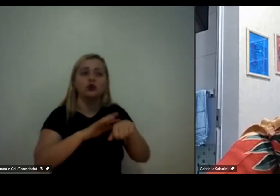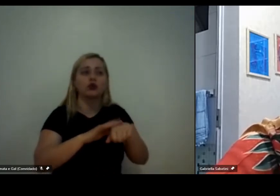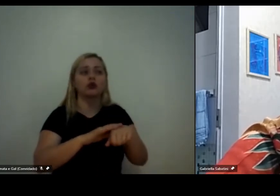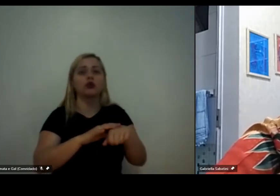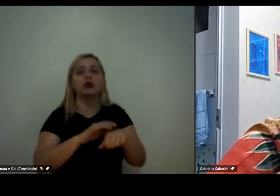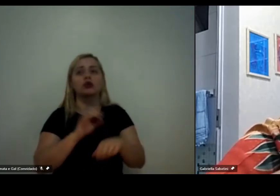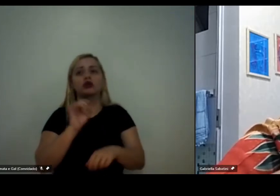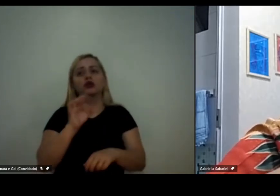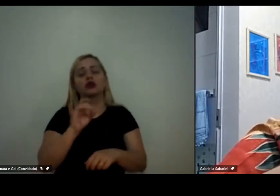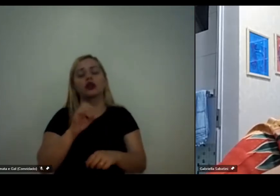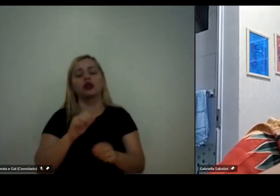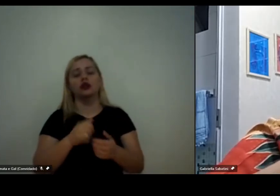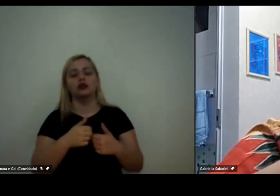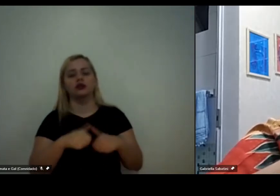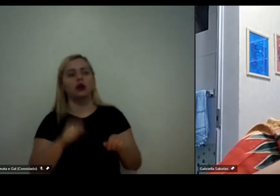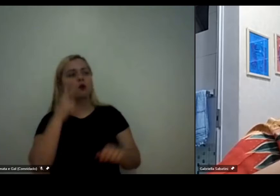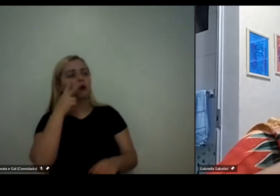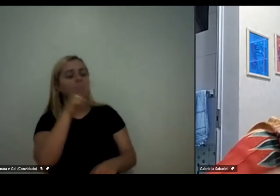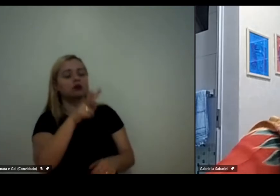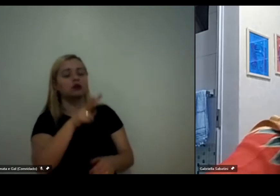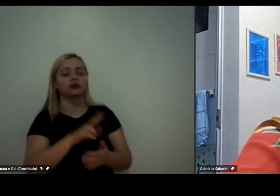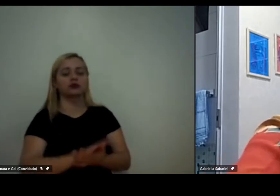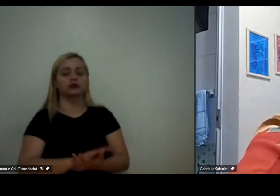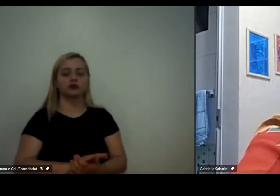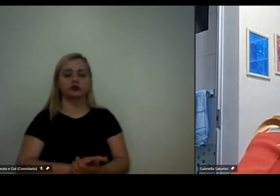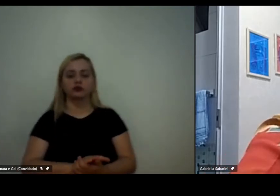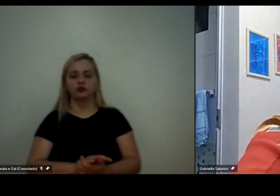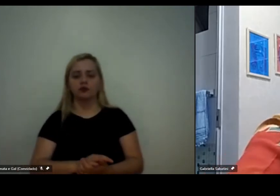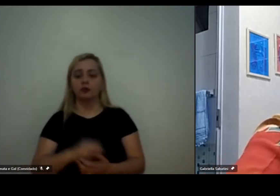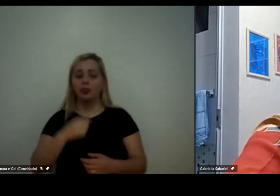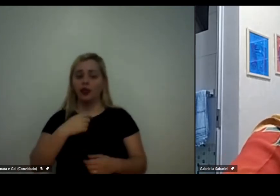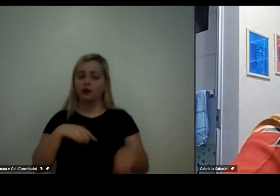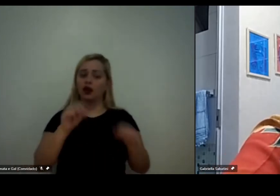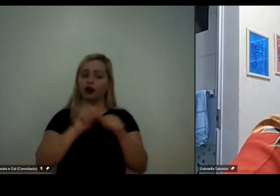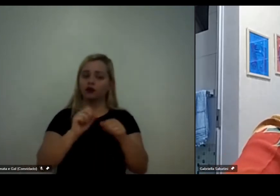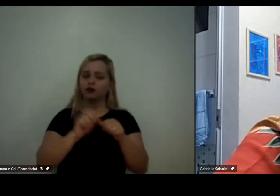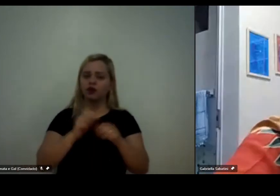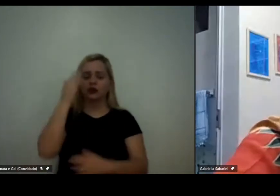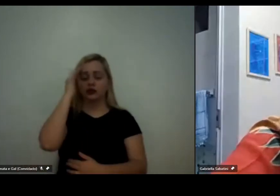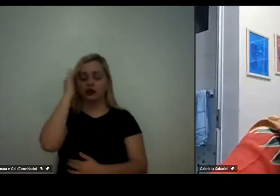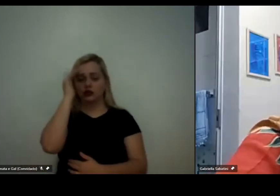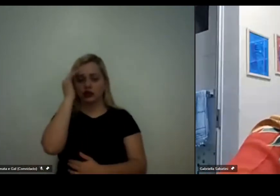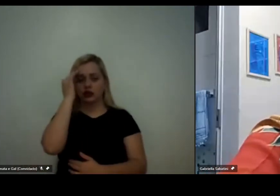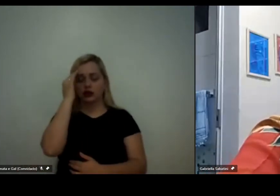sabe? Me fizeram compreender